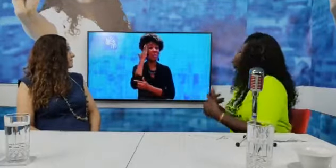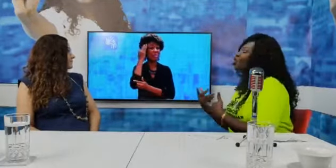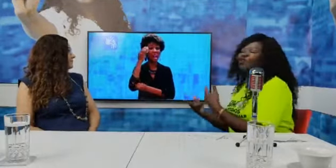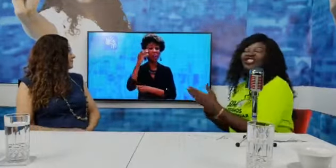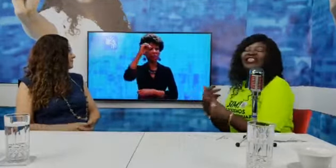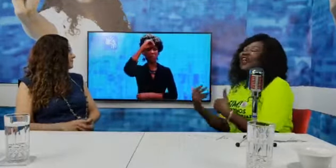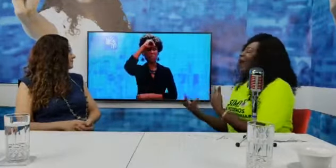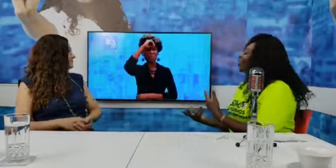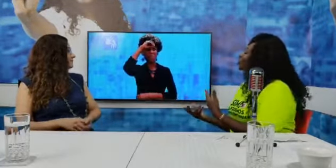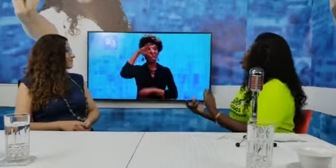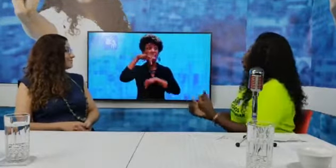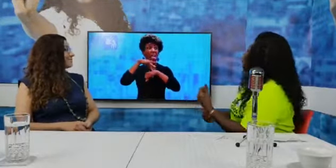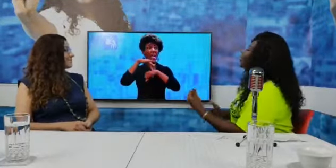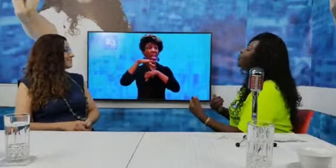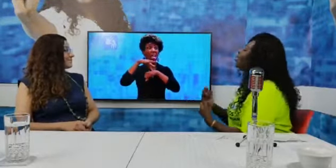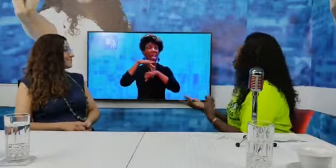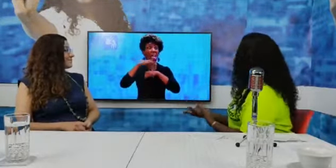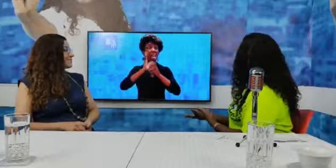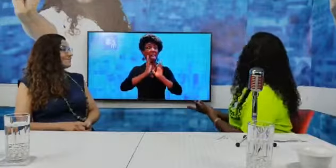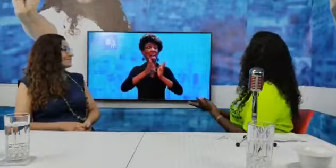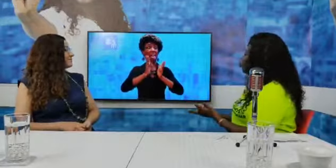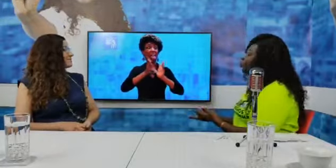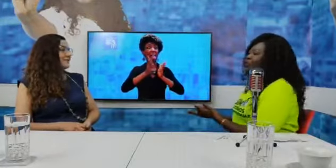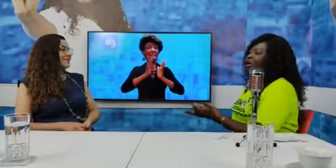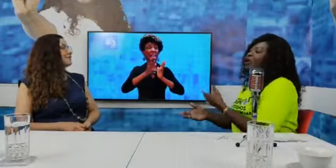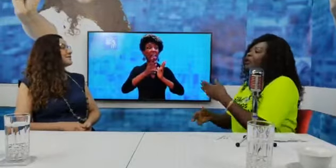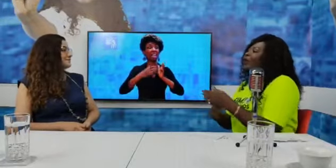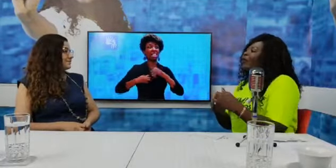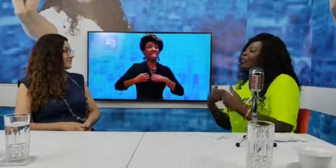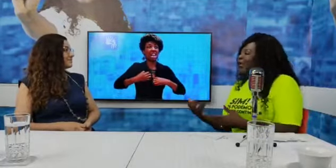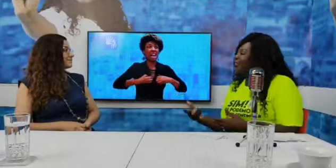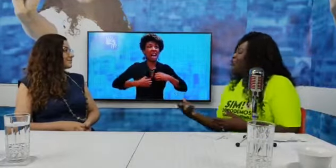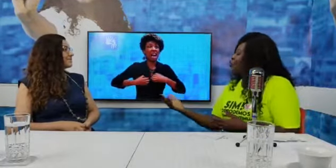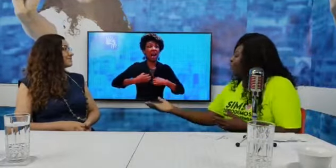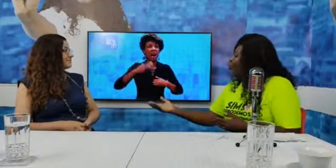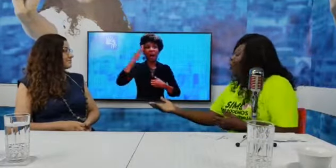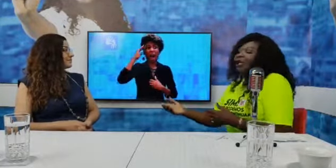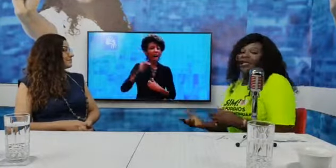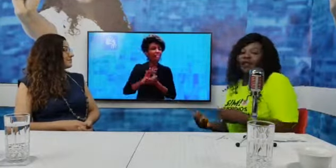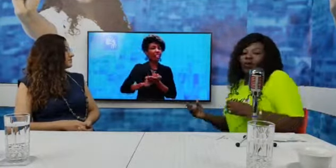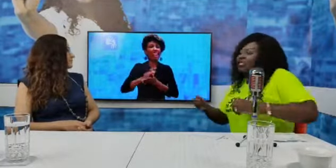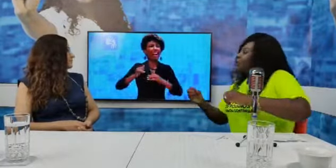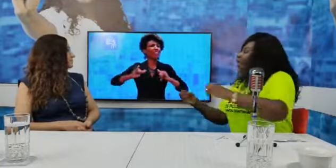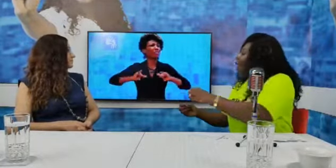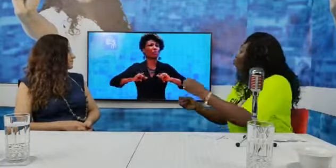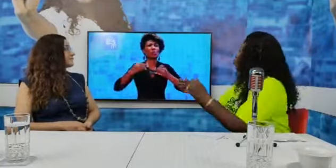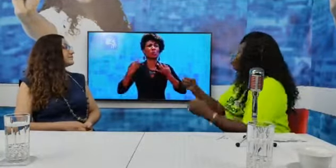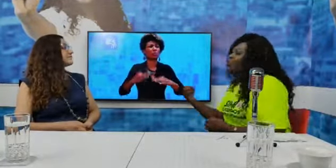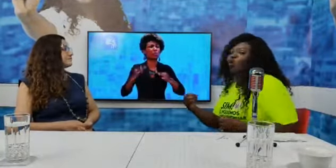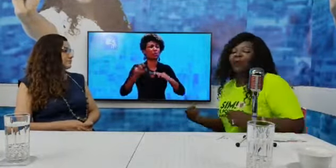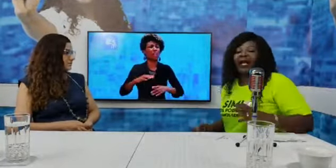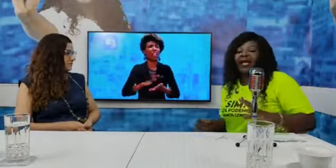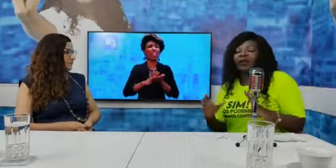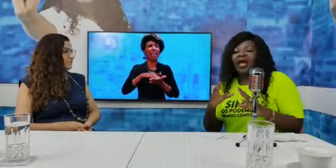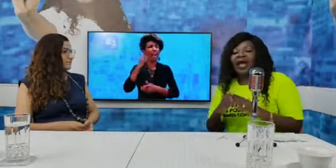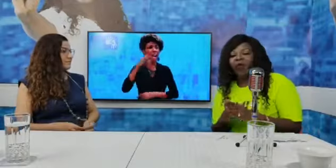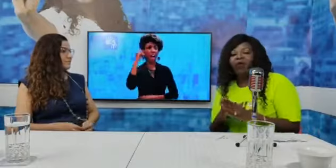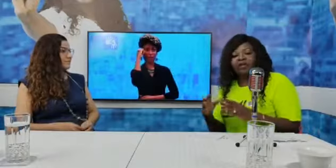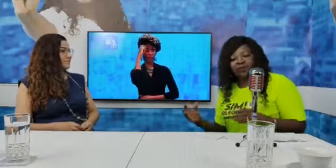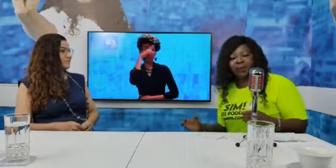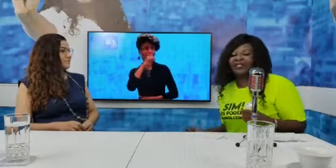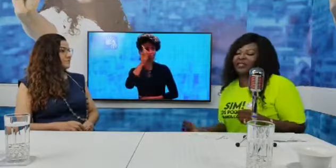não entende os seus sinais, não entende a sua angústia, não entende a sua dor. Então, isso é algo muito complicado,